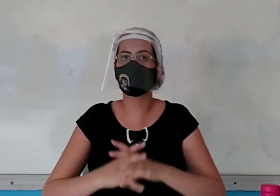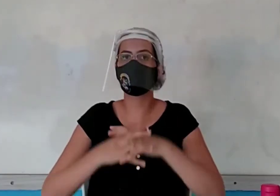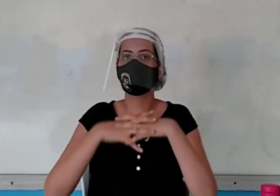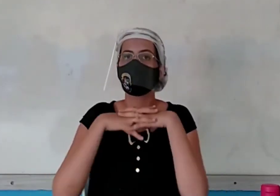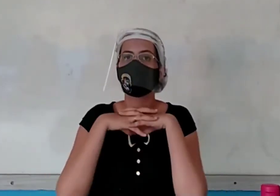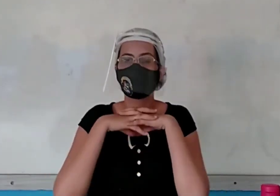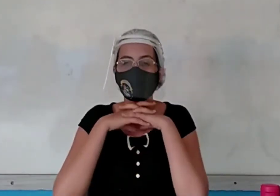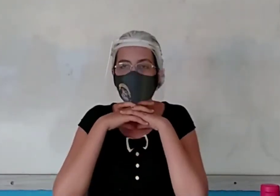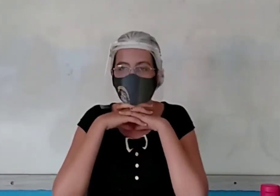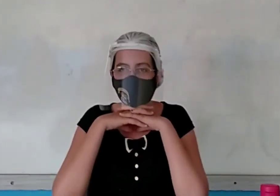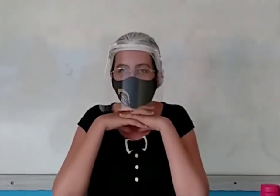lembrei de um homem.